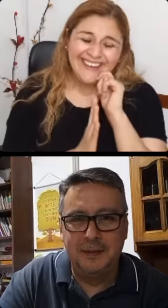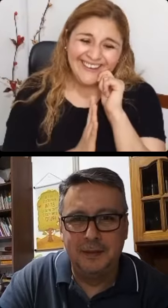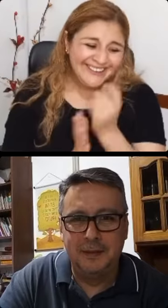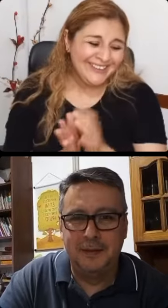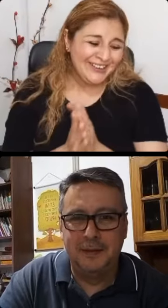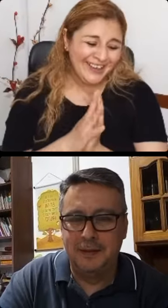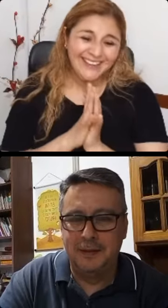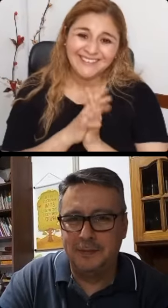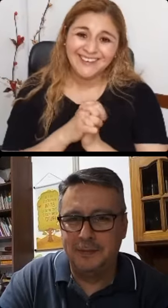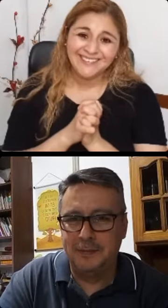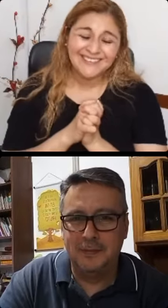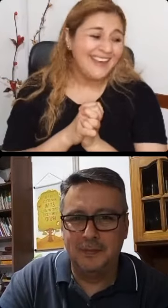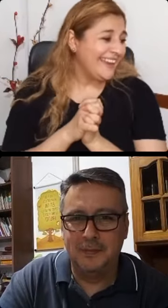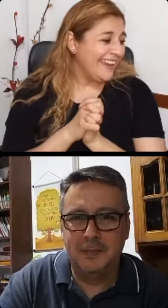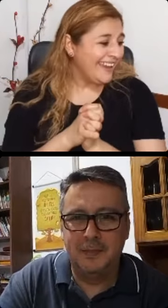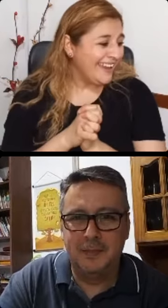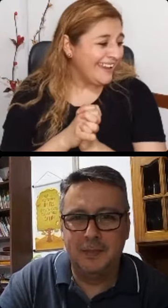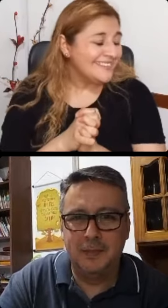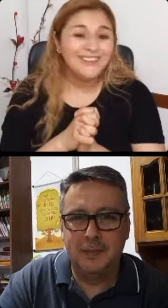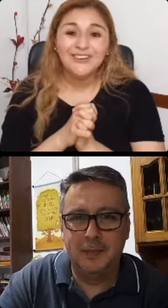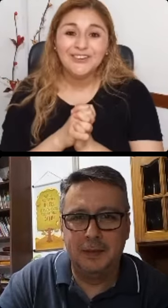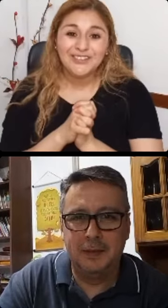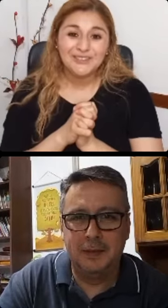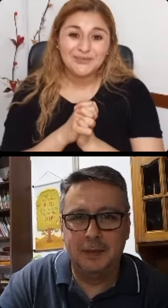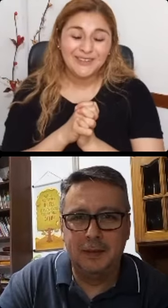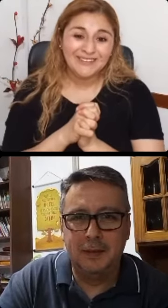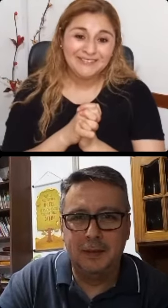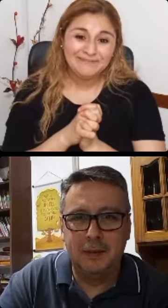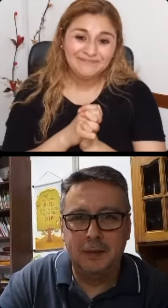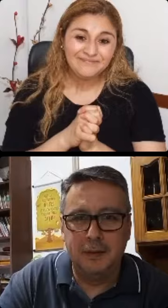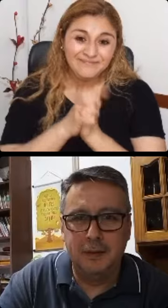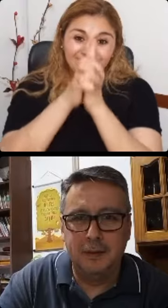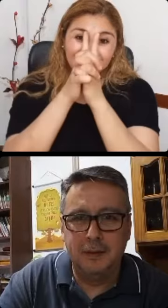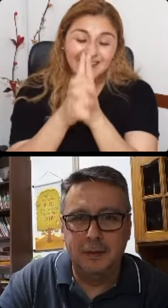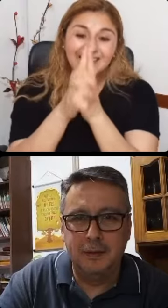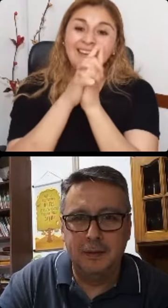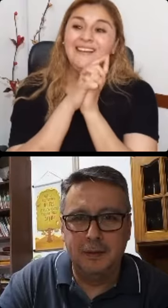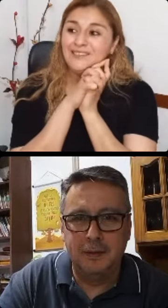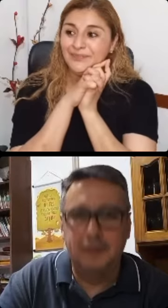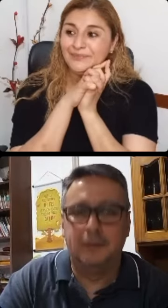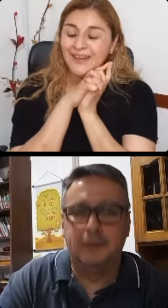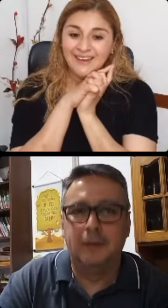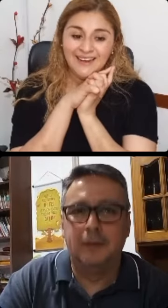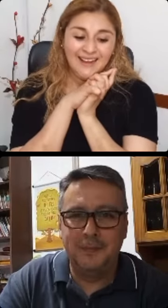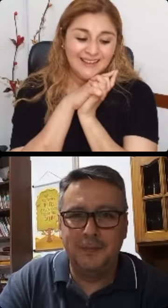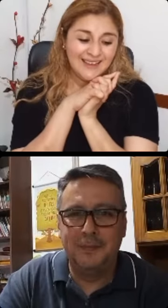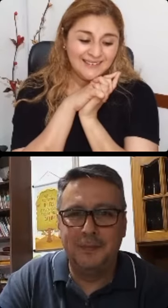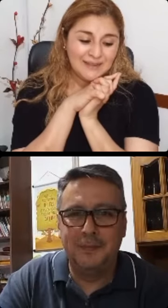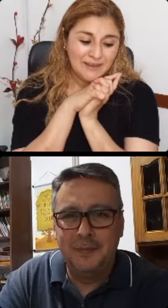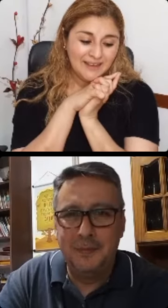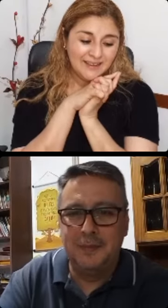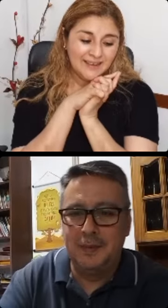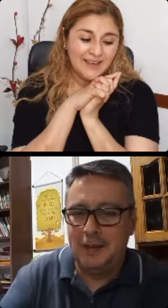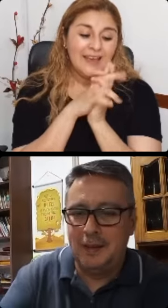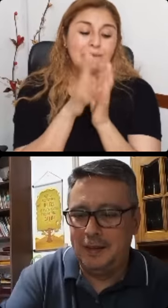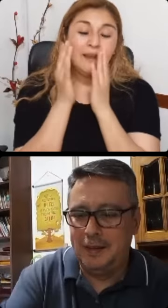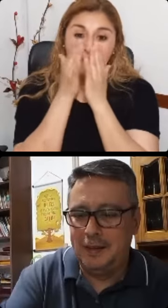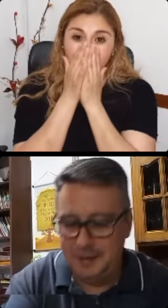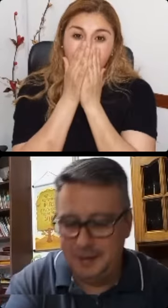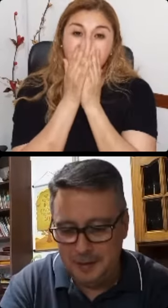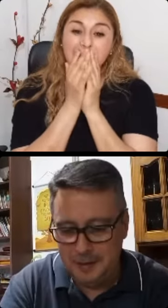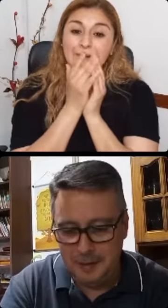qué lindo lo que decís que el Señor nos ayude a tener eso a tener esa mirada